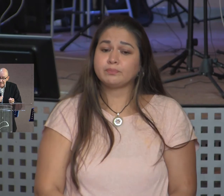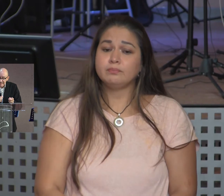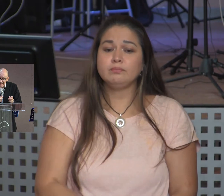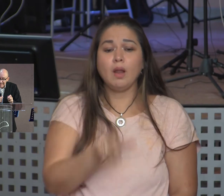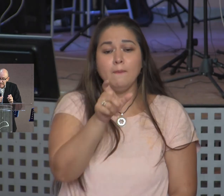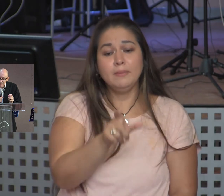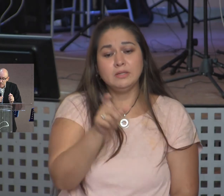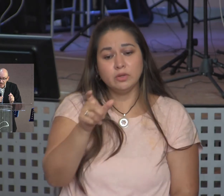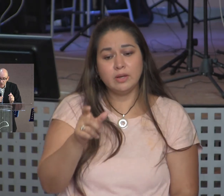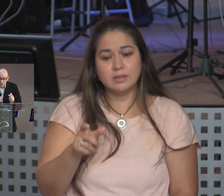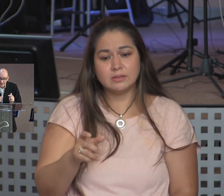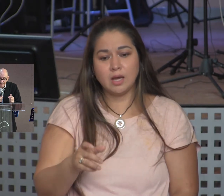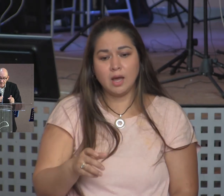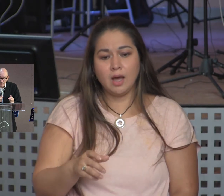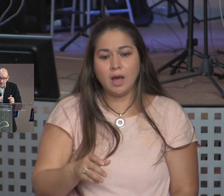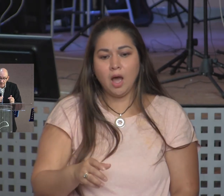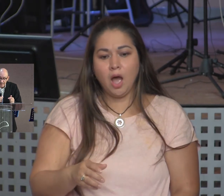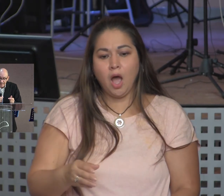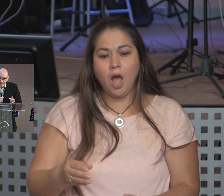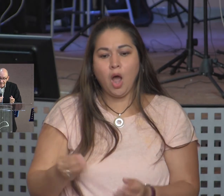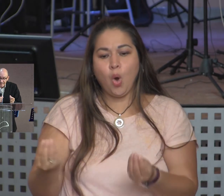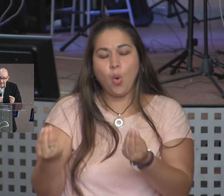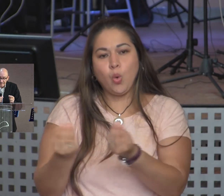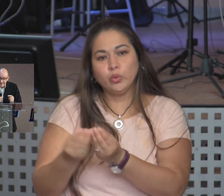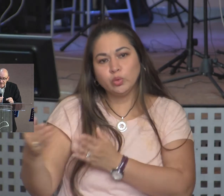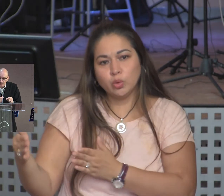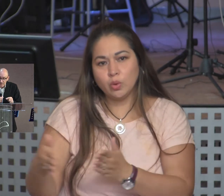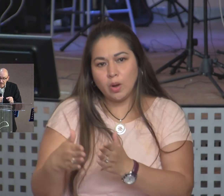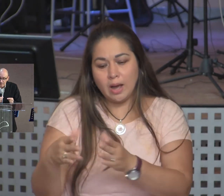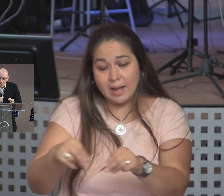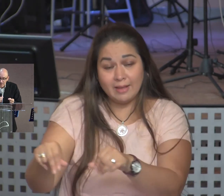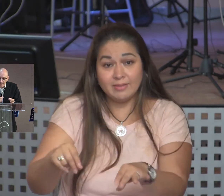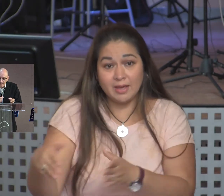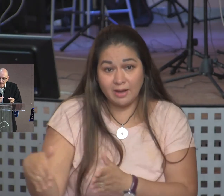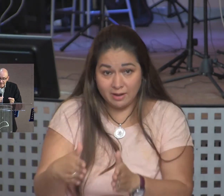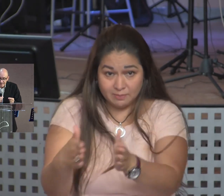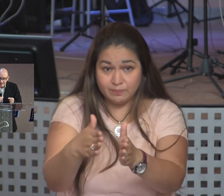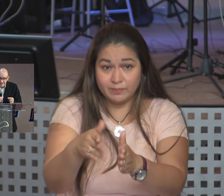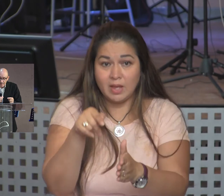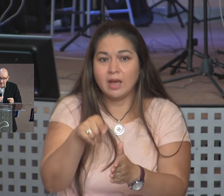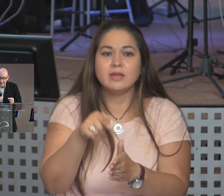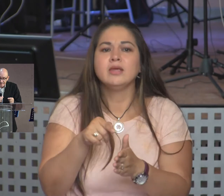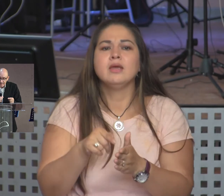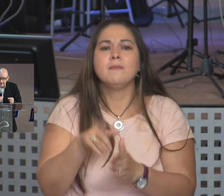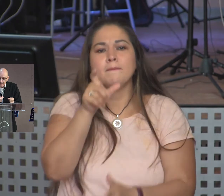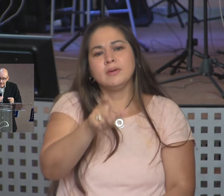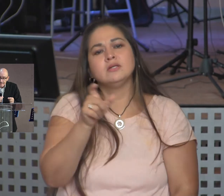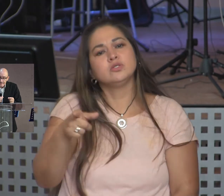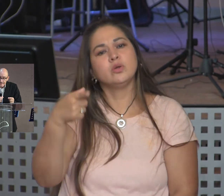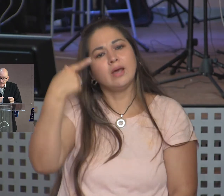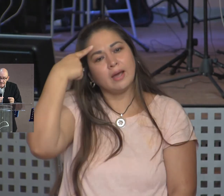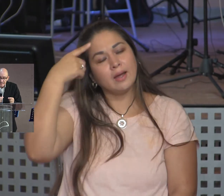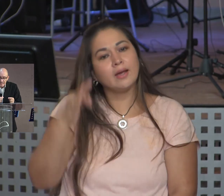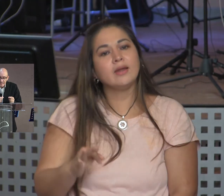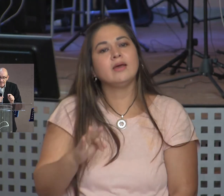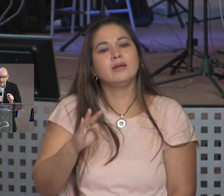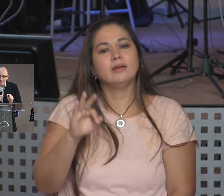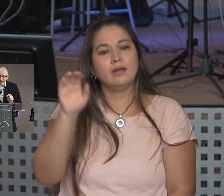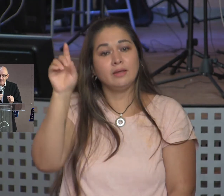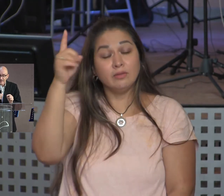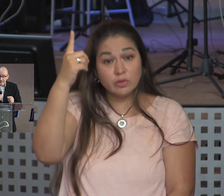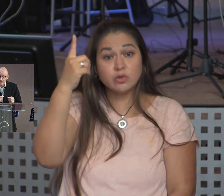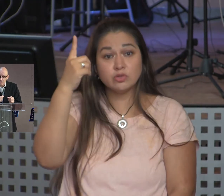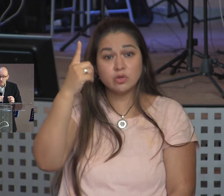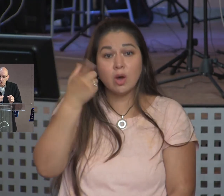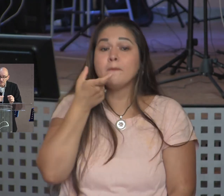raíces, creen por algún tiempo y en el tiempo de la prueba se apartan. La